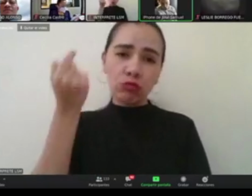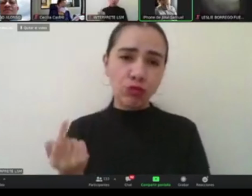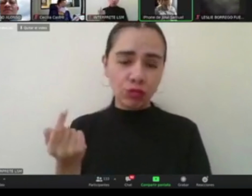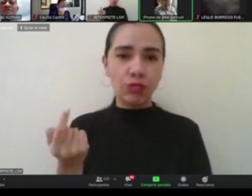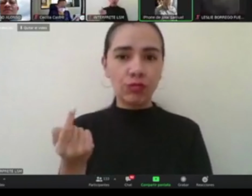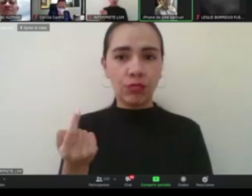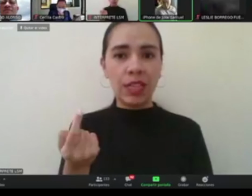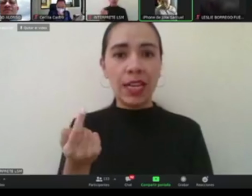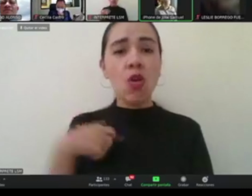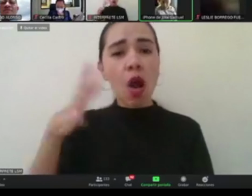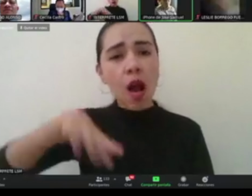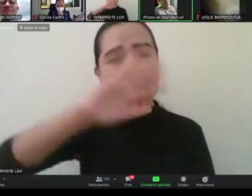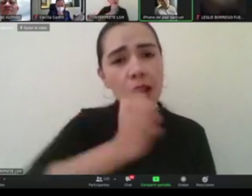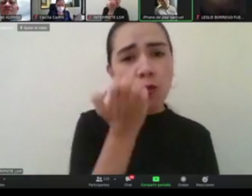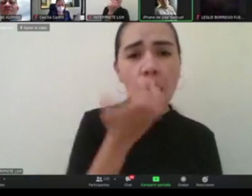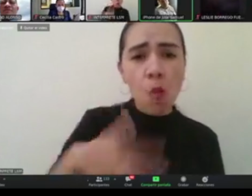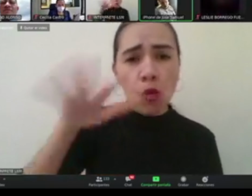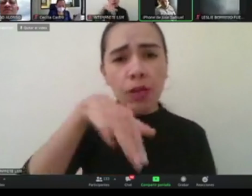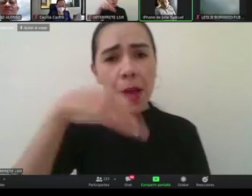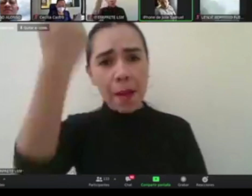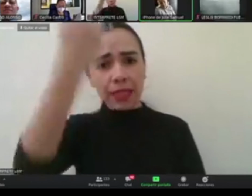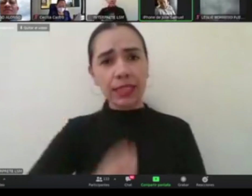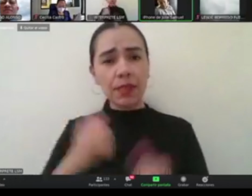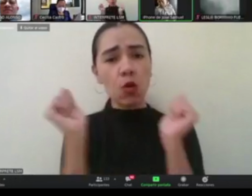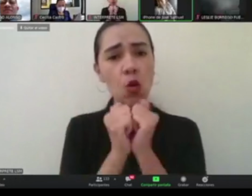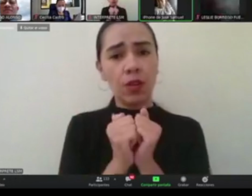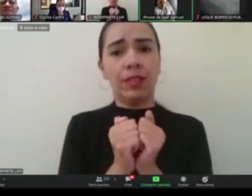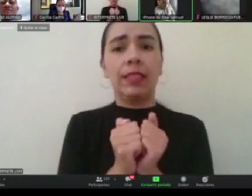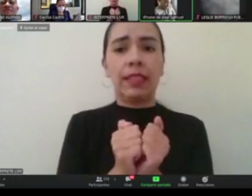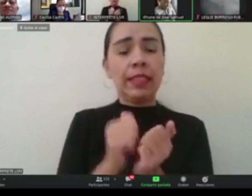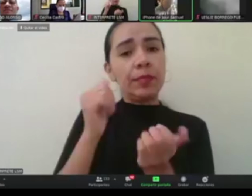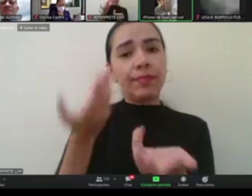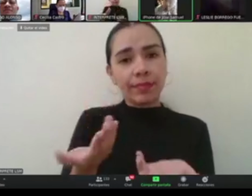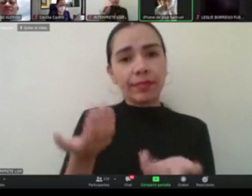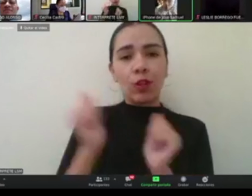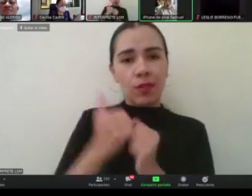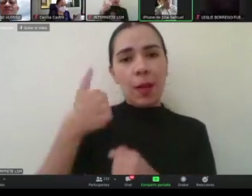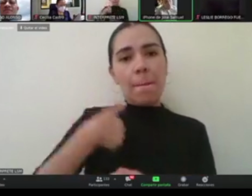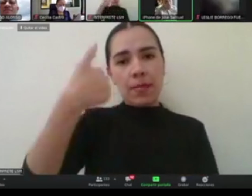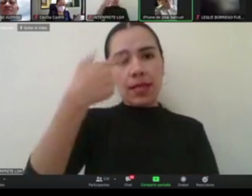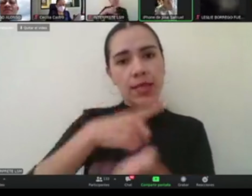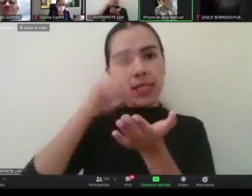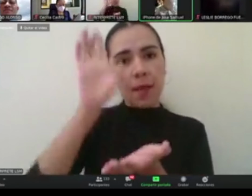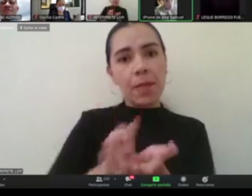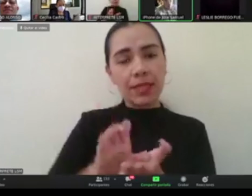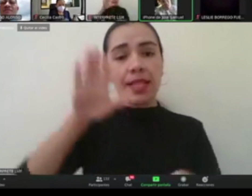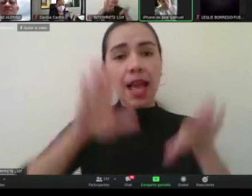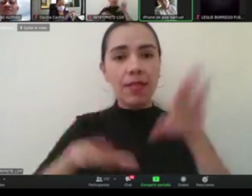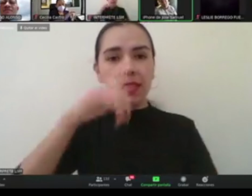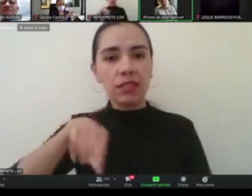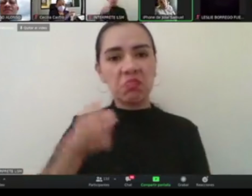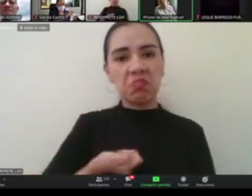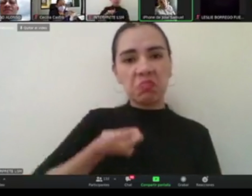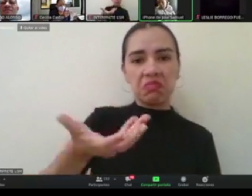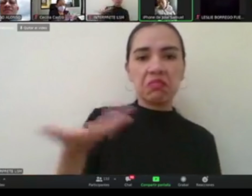colegio, encontrar una escuela que me recibiera con este diagnóstico que muchas veces se nos cataloga y se